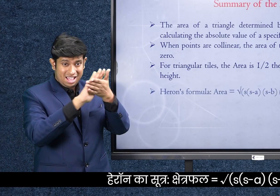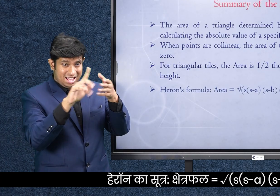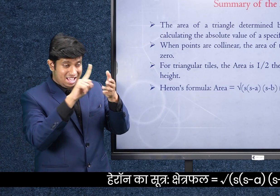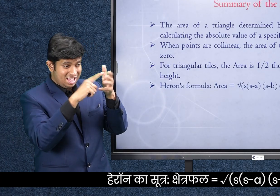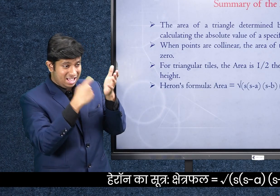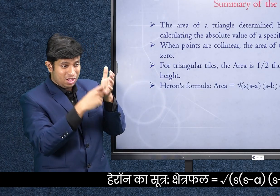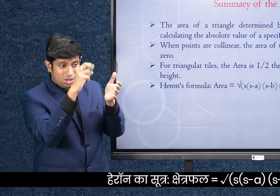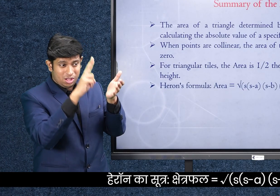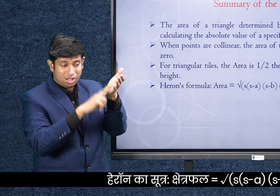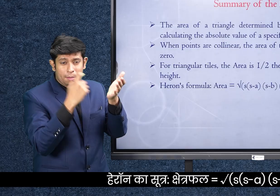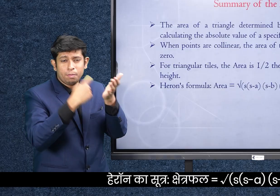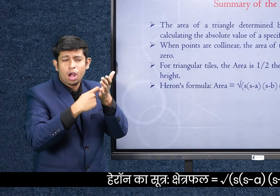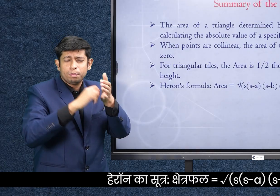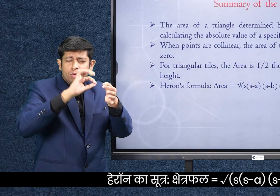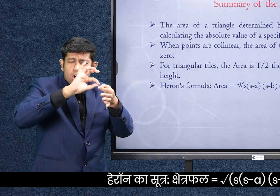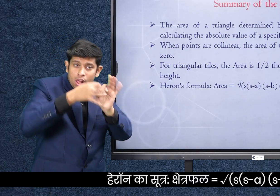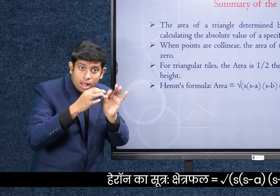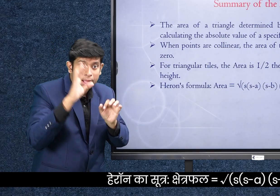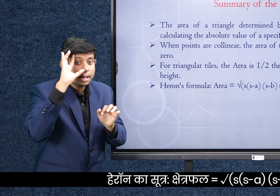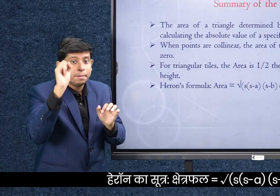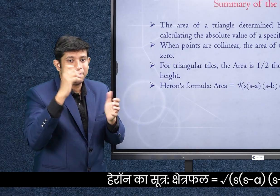हेरान का सूत्र क्षेत्रफल इज इक्वल